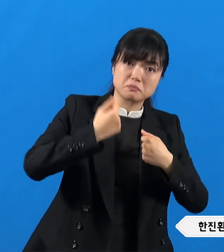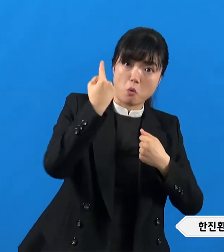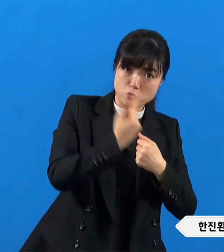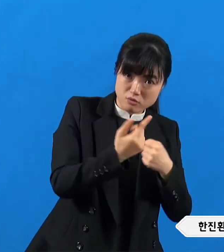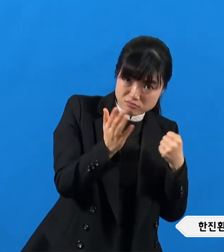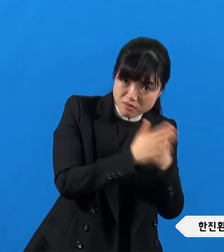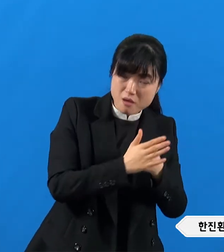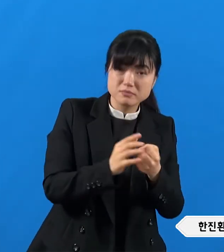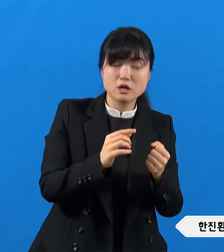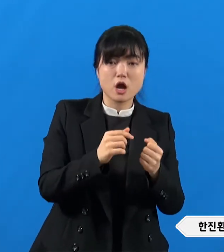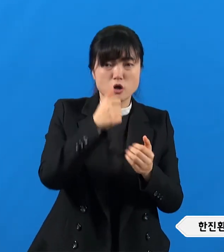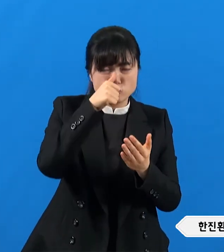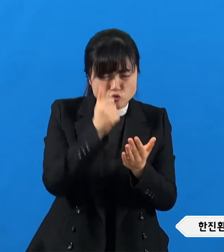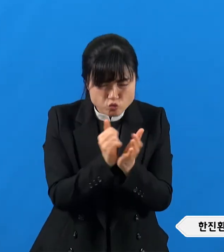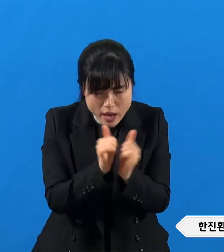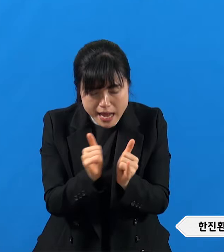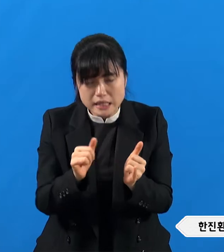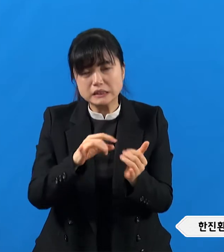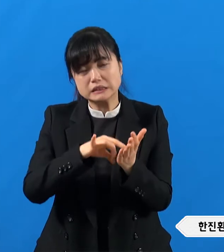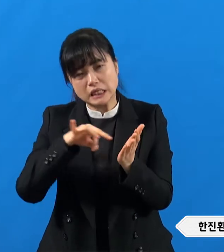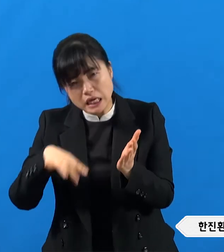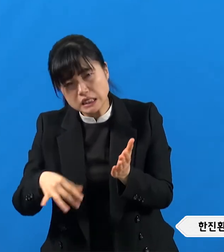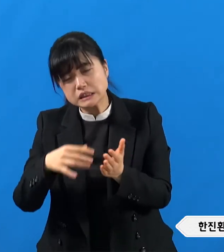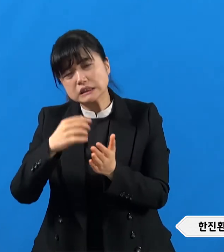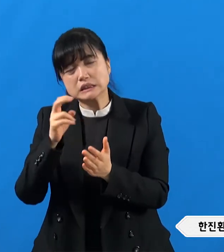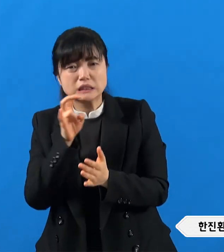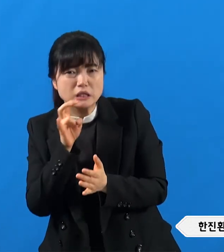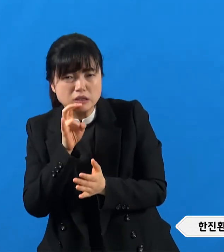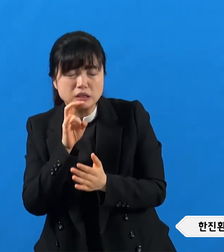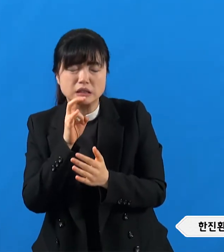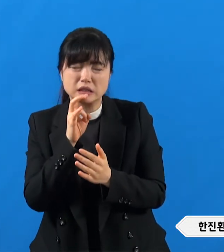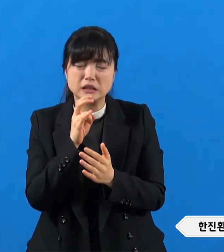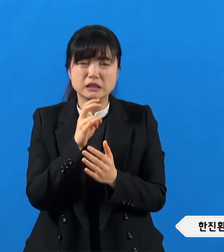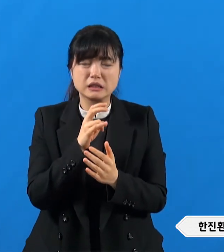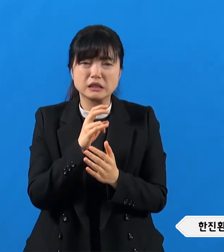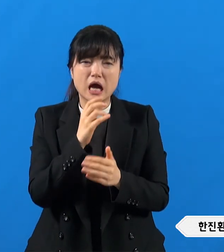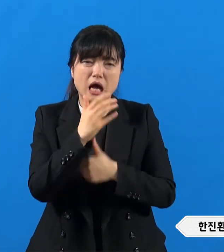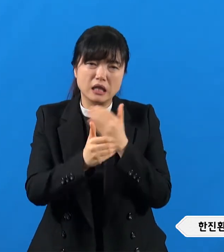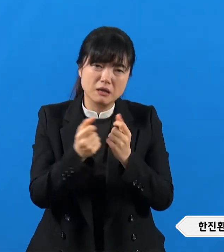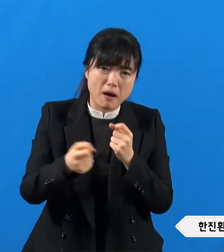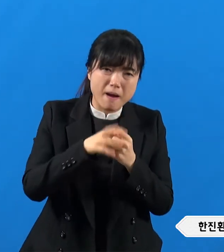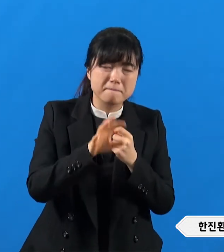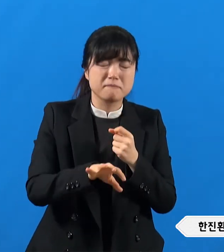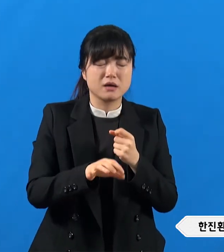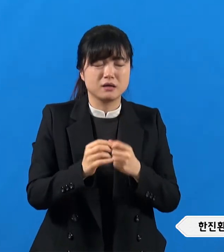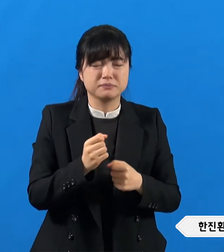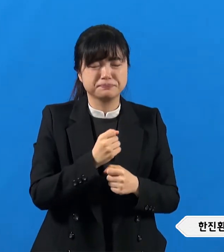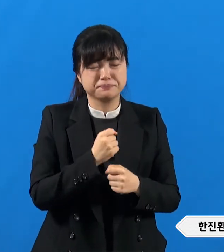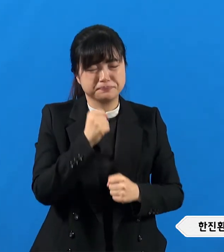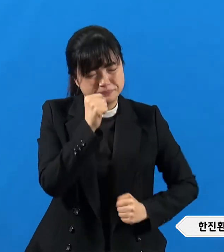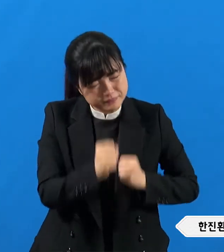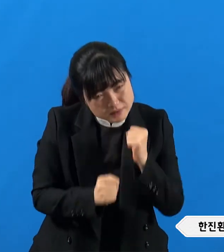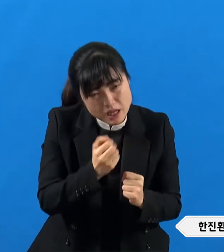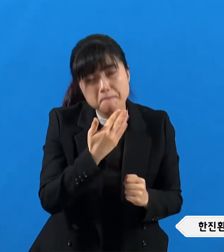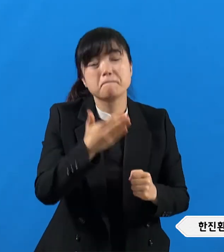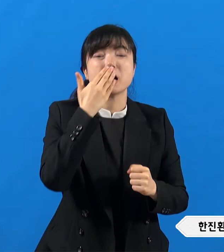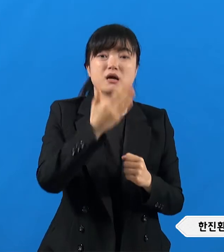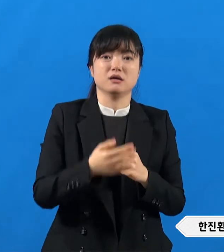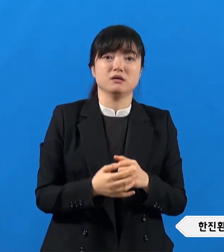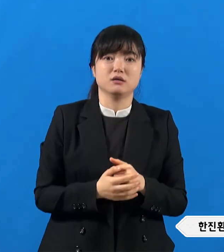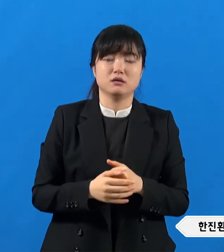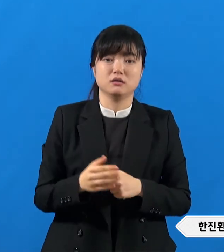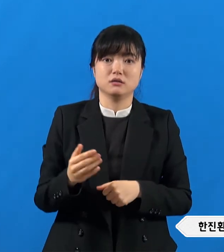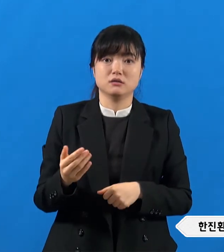죄인들도 세리들도 창녀들도 망설이지 않고 그분 앞으로 달려나갈 수 있었습니다. 자기들과